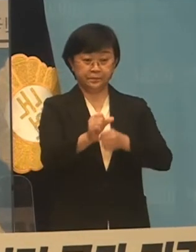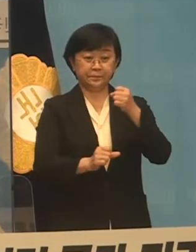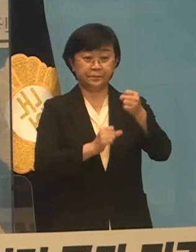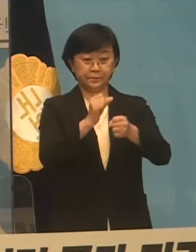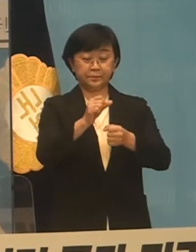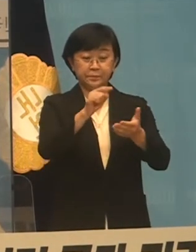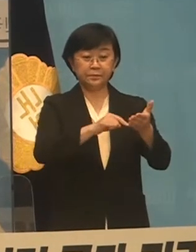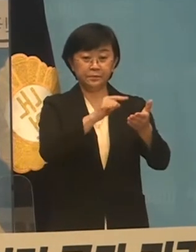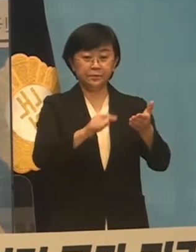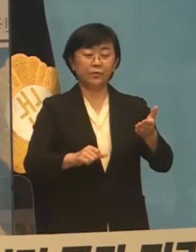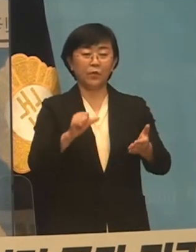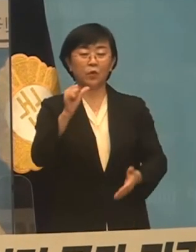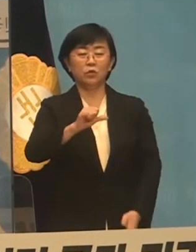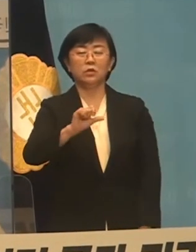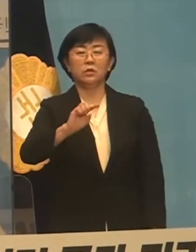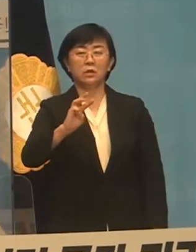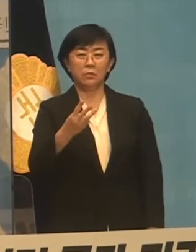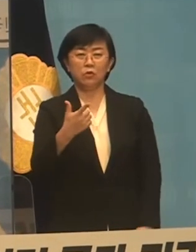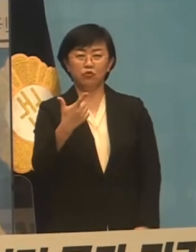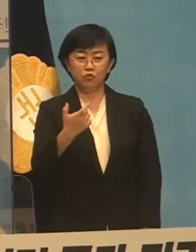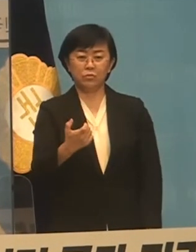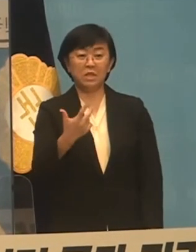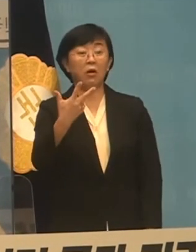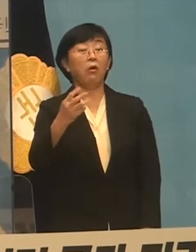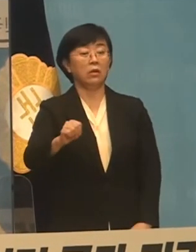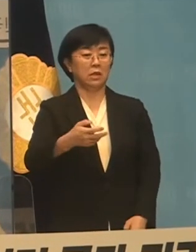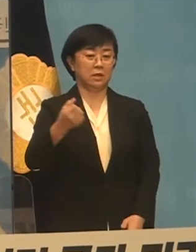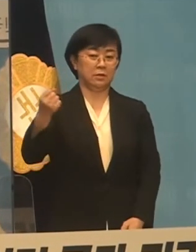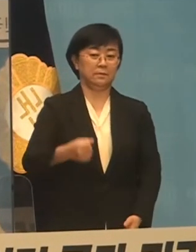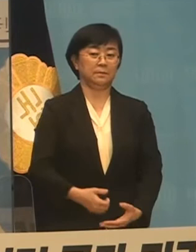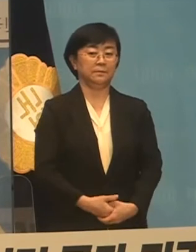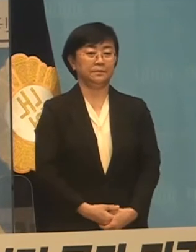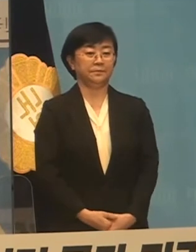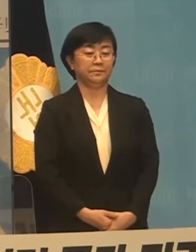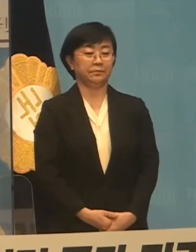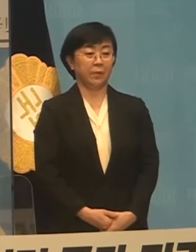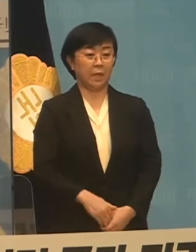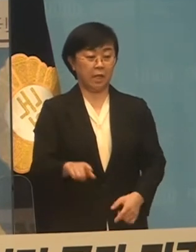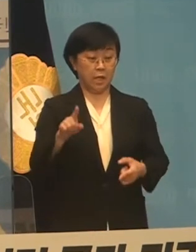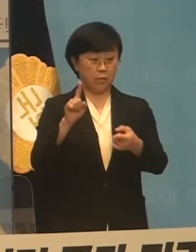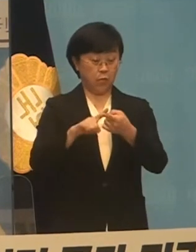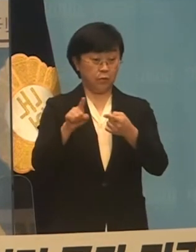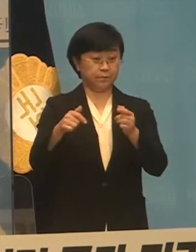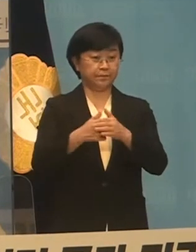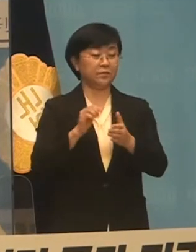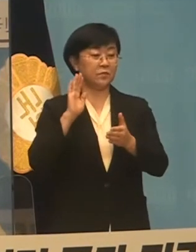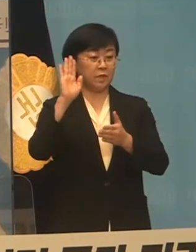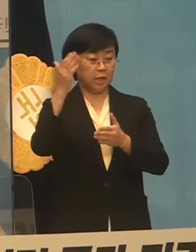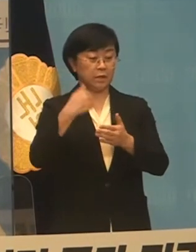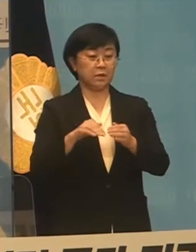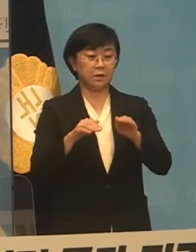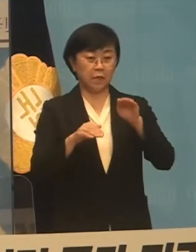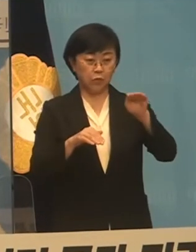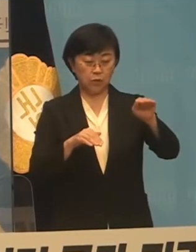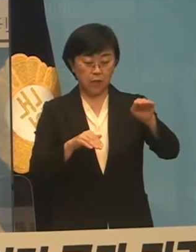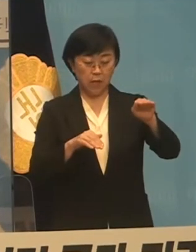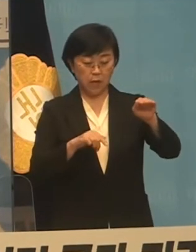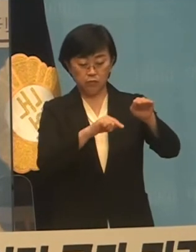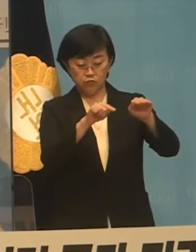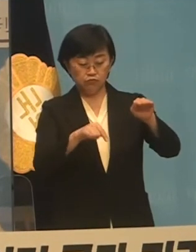배당금으로 5,367억 원을 빼갔습니다. MBK 파트너스는 최근 자동차